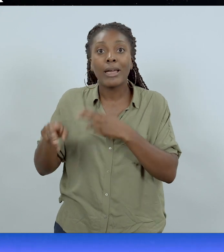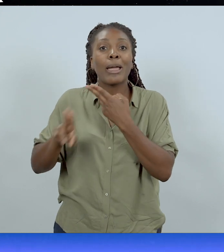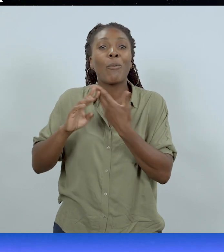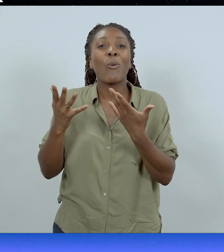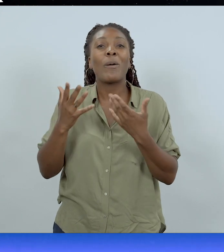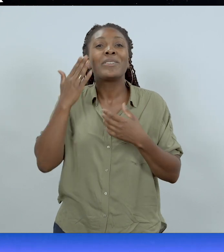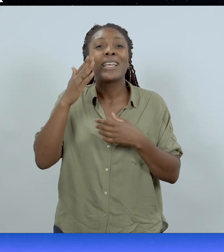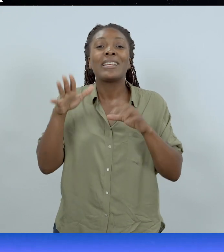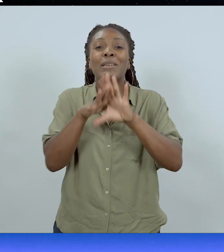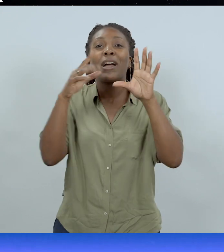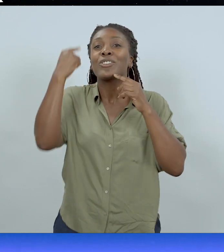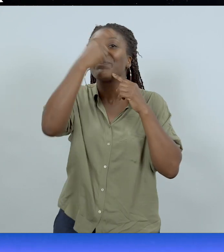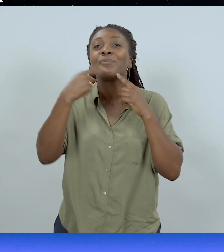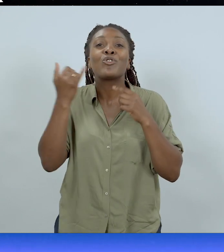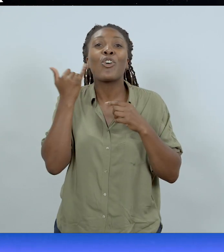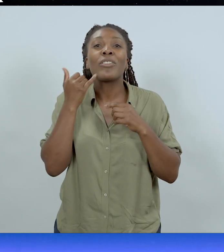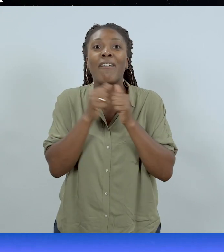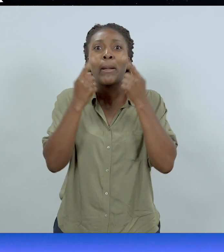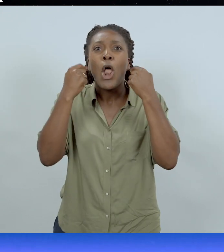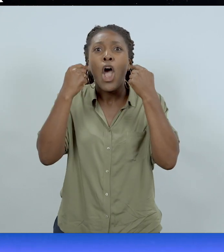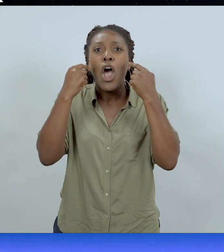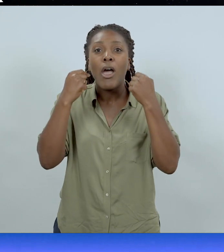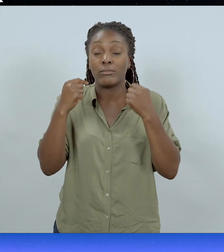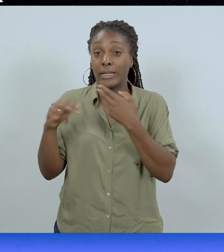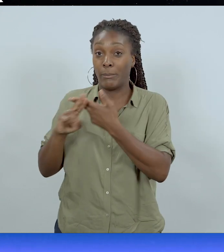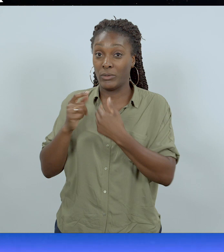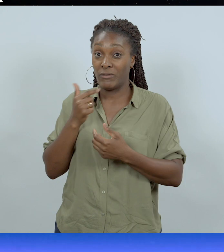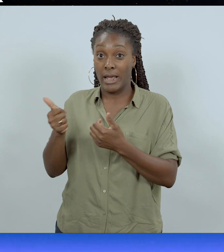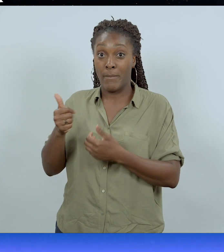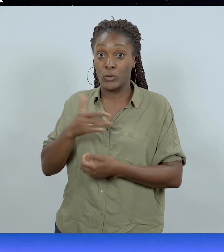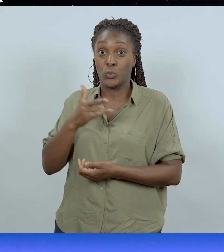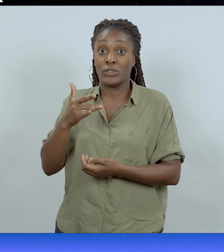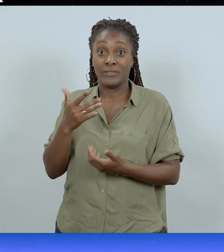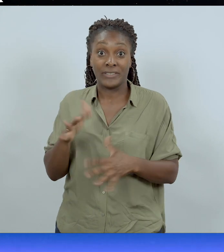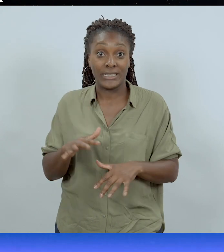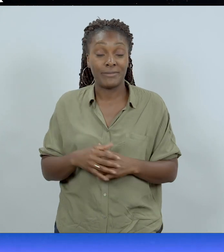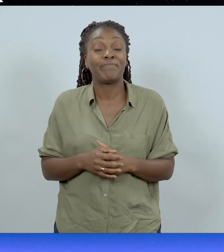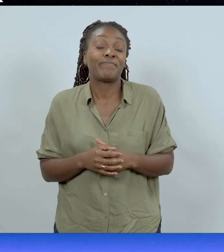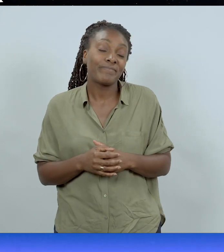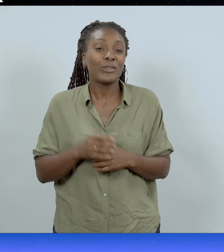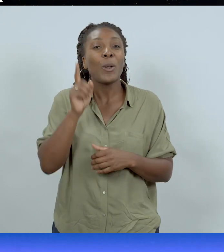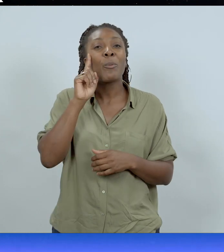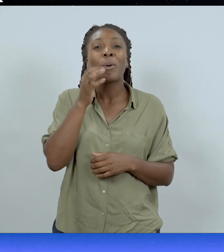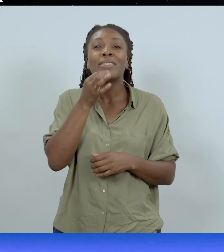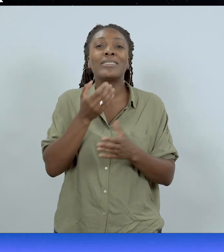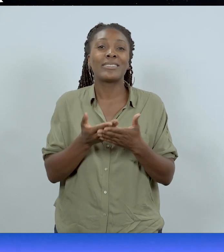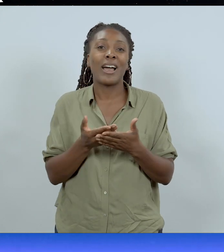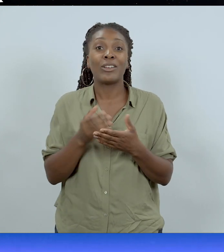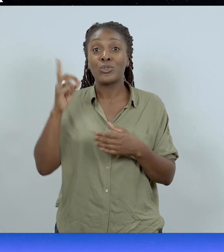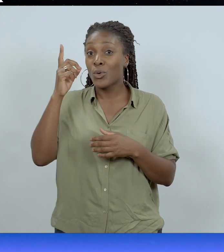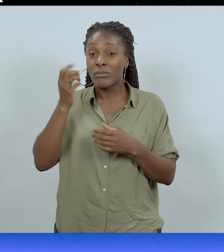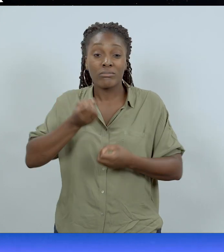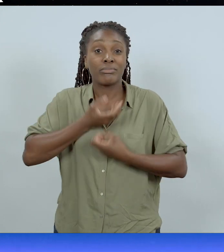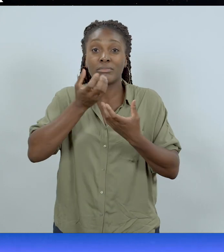la réponse de cette personne a été des smileys qui pleurent. Et tout ça pour vous dire quoi? Tout ça pour vous dire que